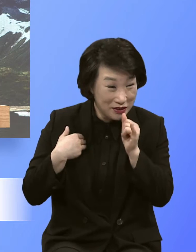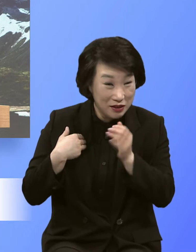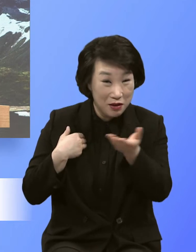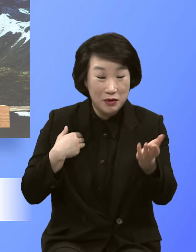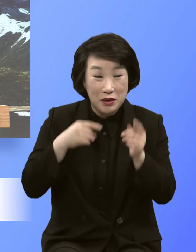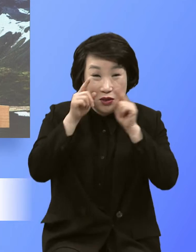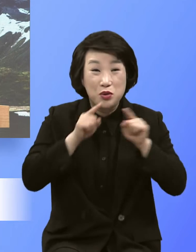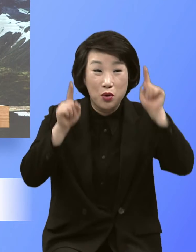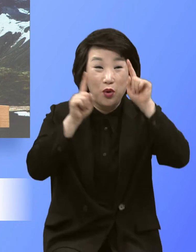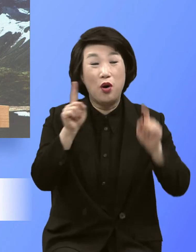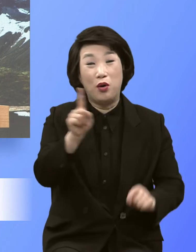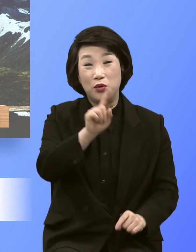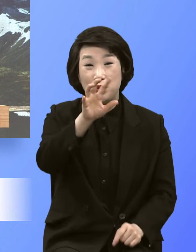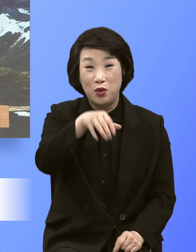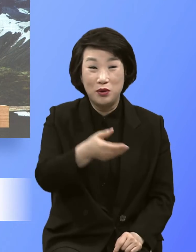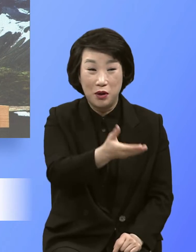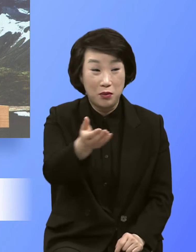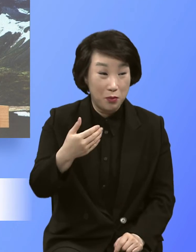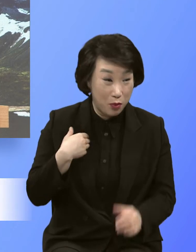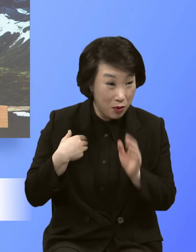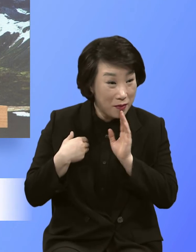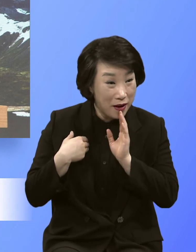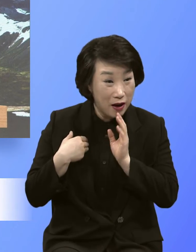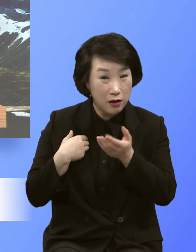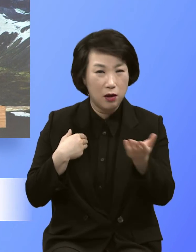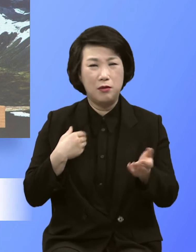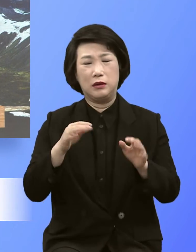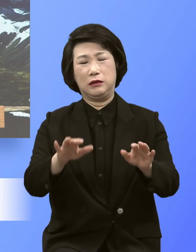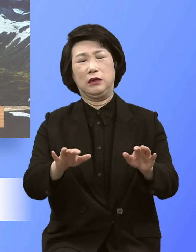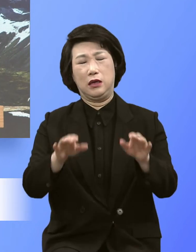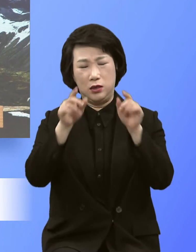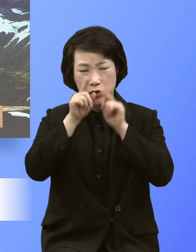안 가봐서 몰라요. 근데 지옥은